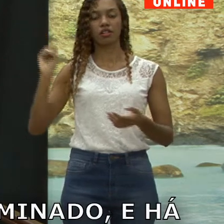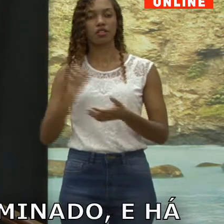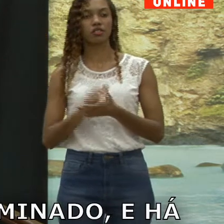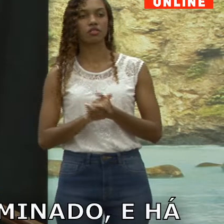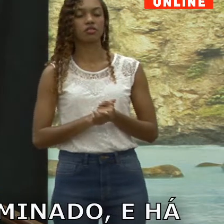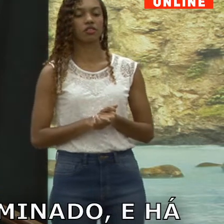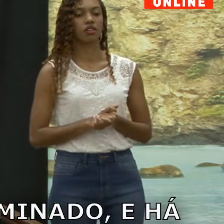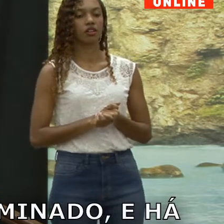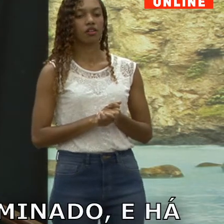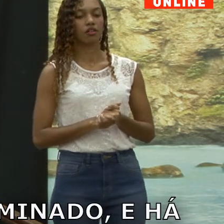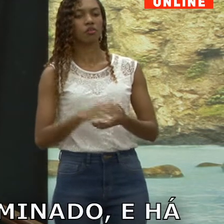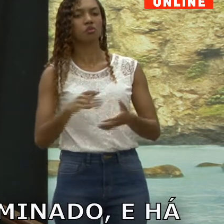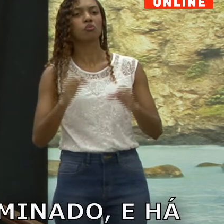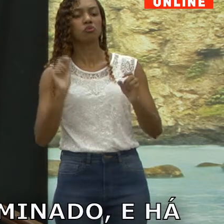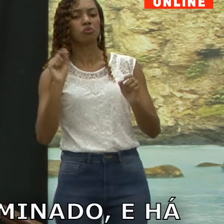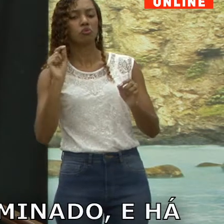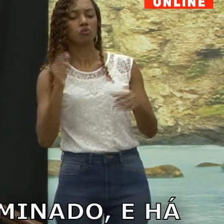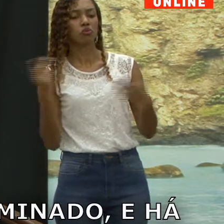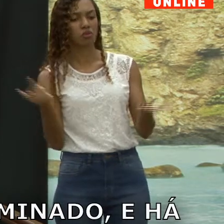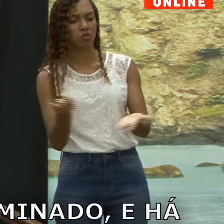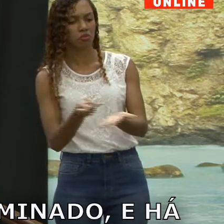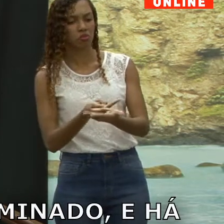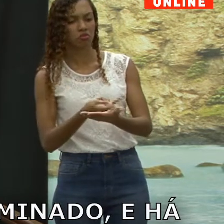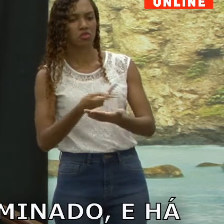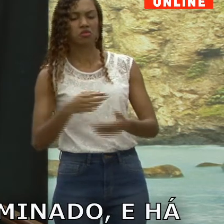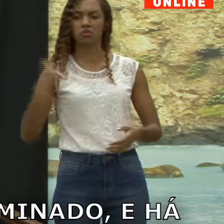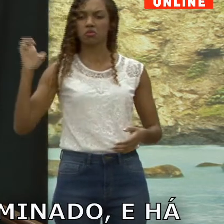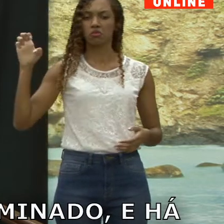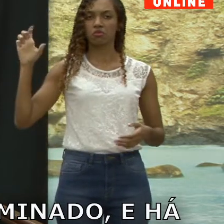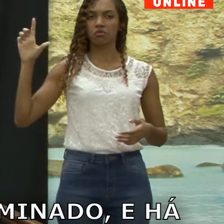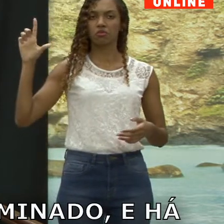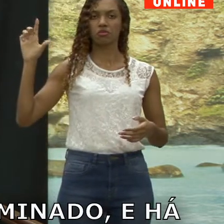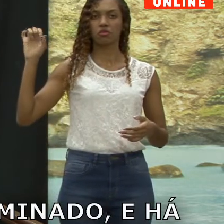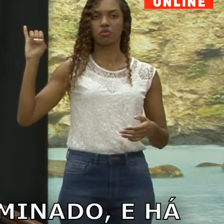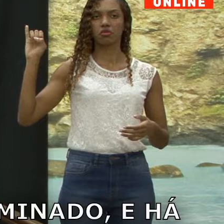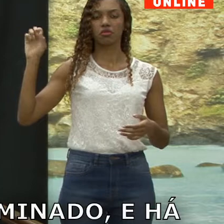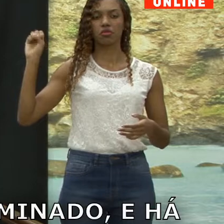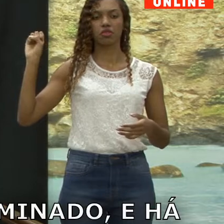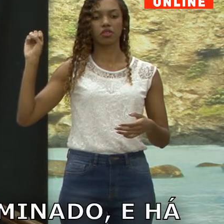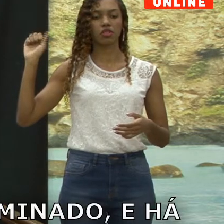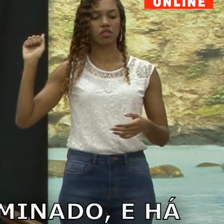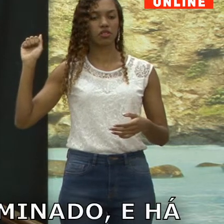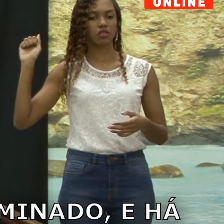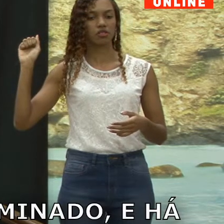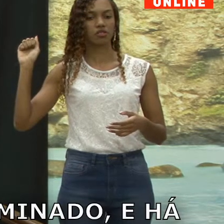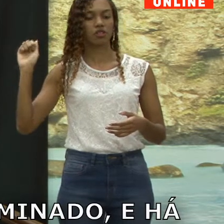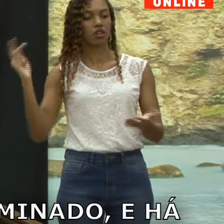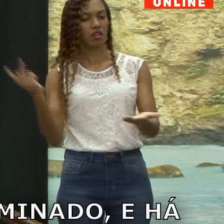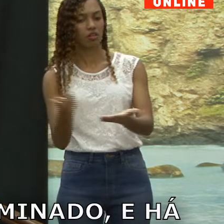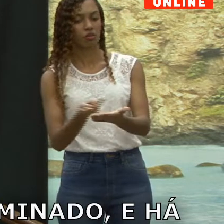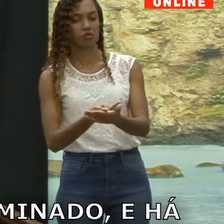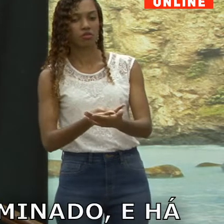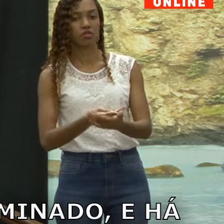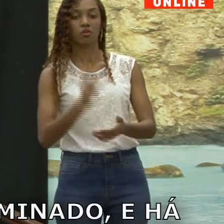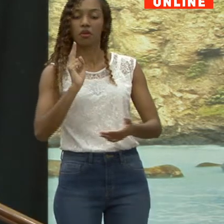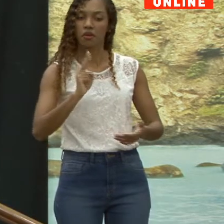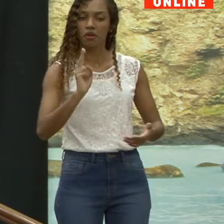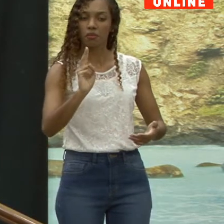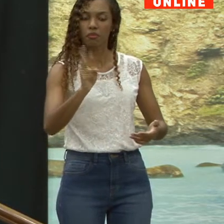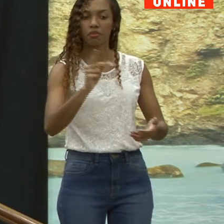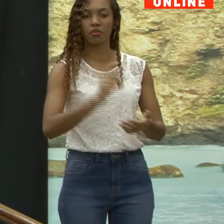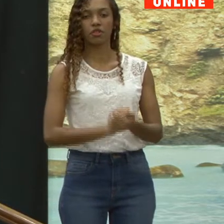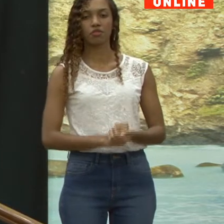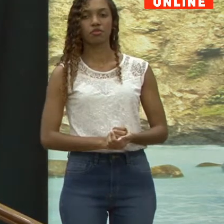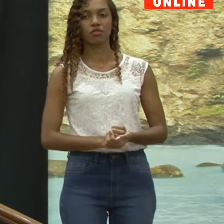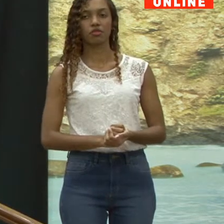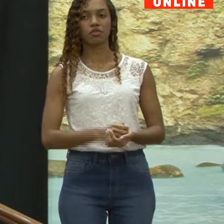mesmo que está acontecendo conosco nesta pandemia. E eu não quero forçar o texto.